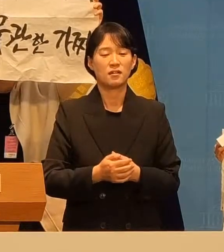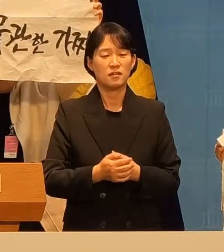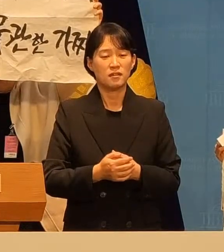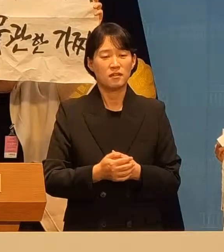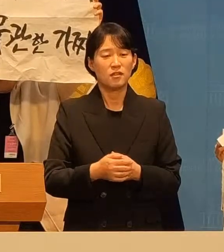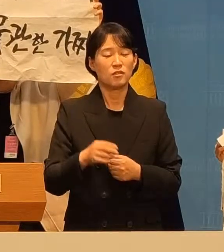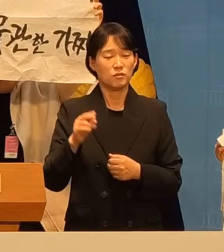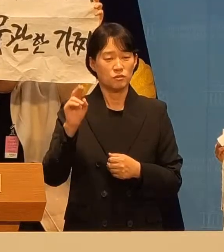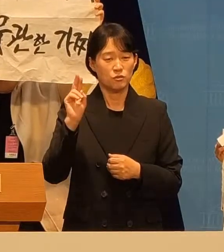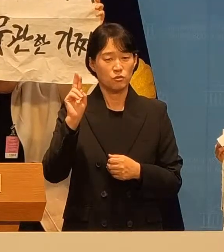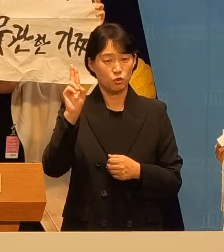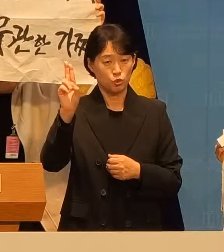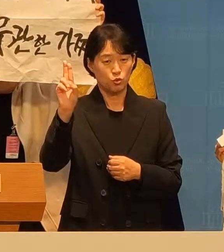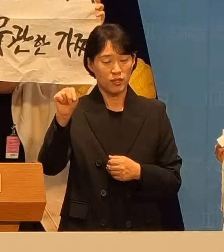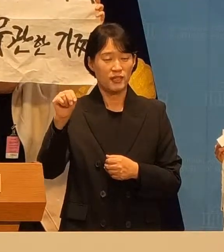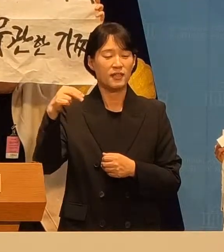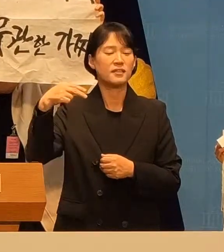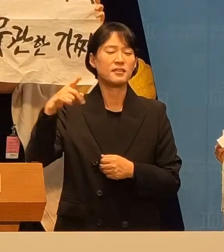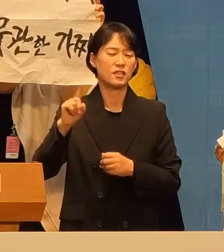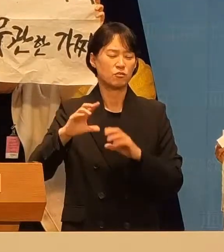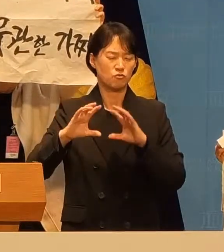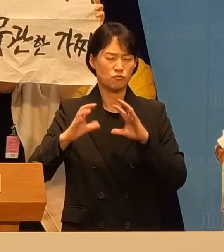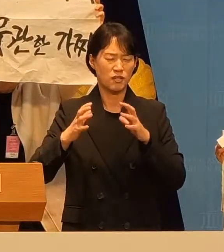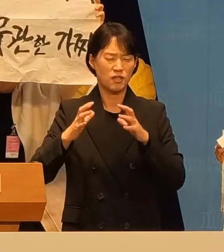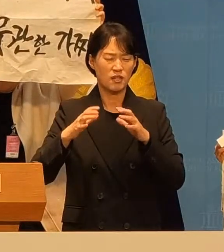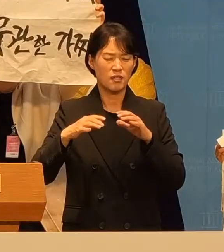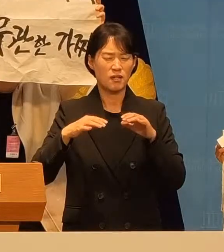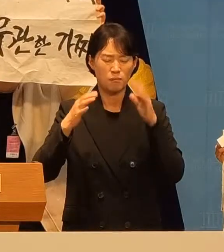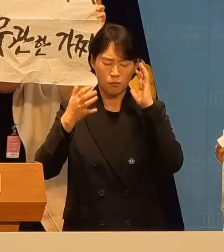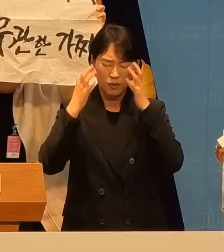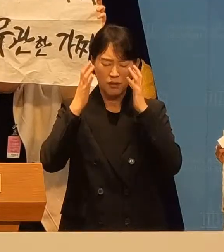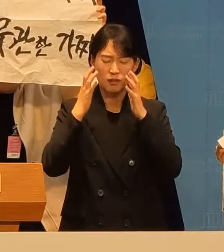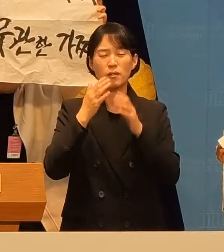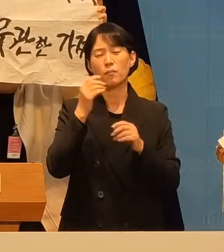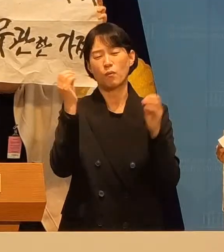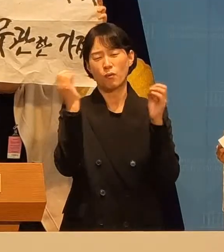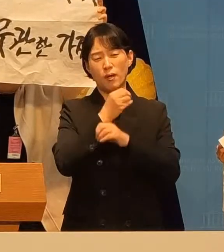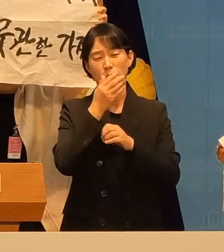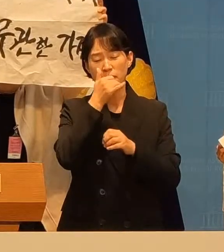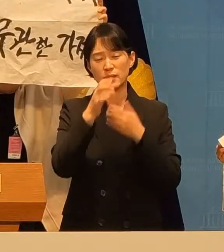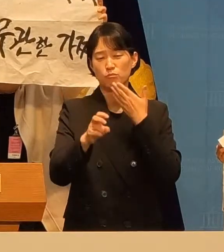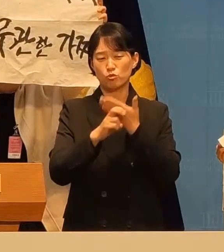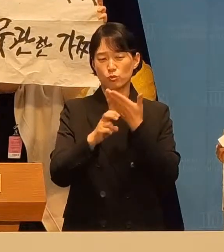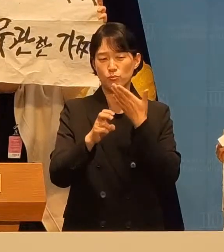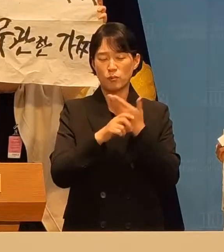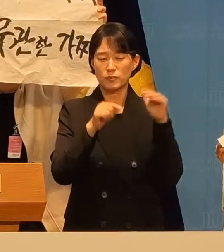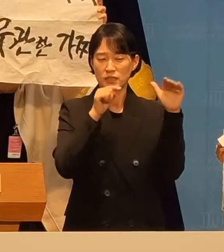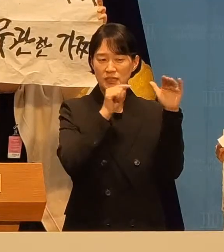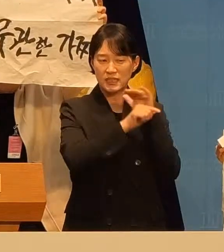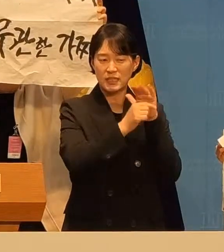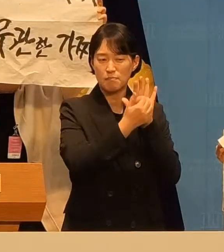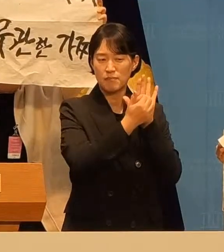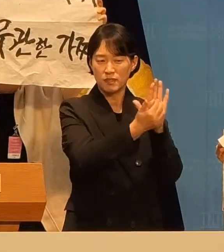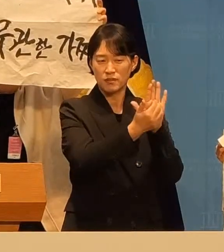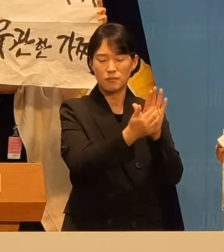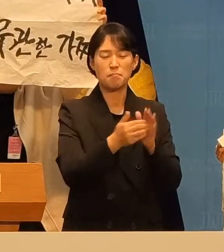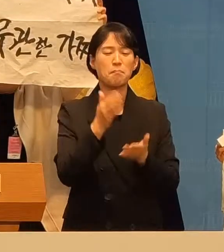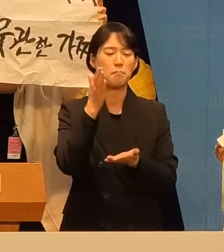못한 유엔사는 국헌문란으로 오해받을 수 있는 불법 출입 통제를